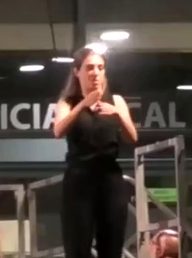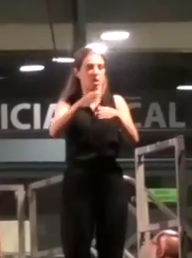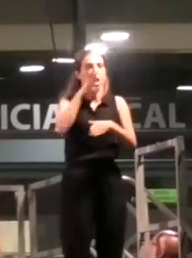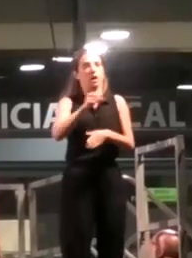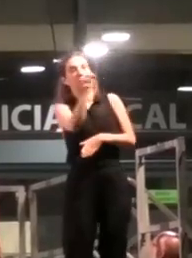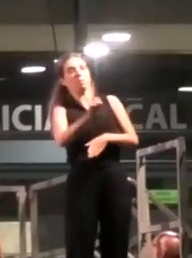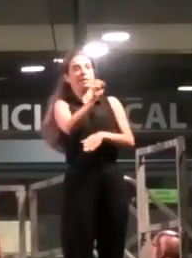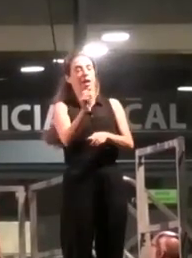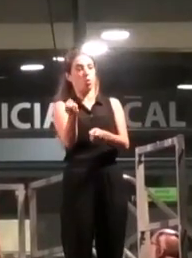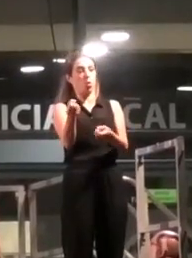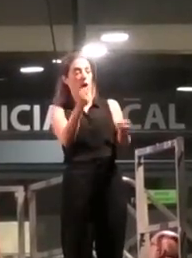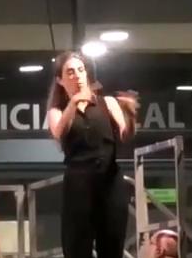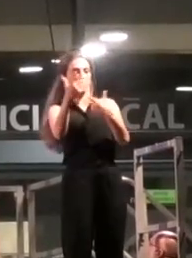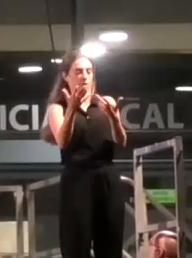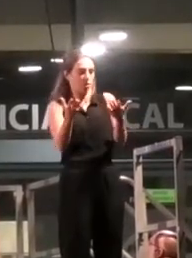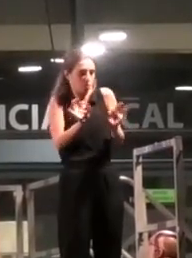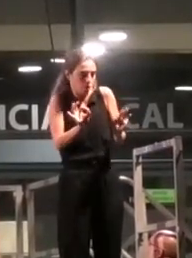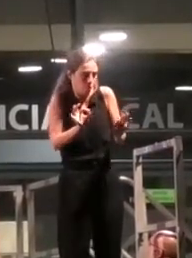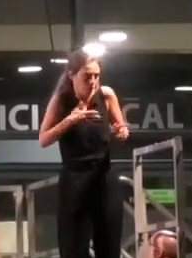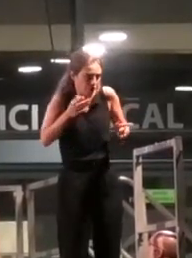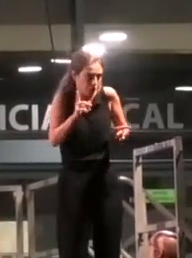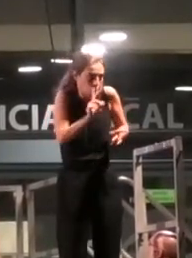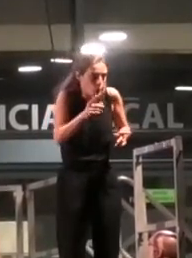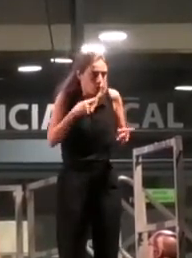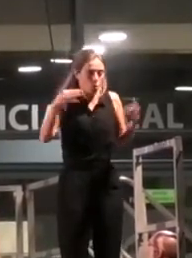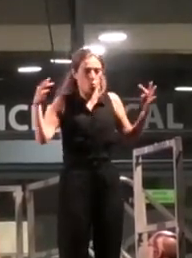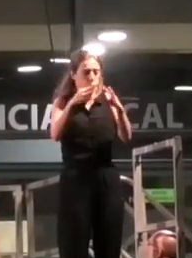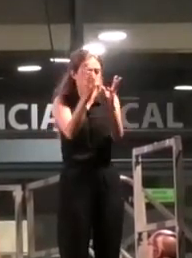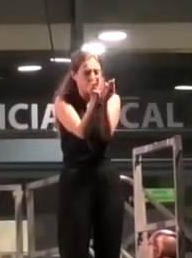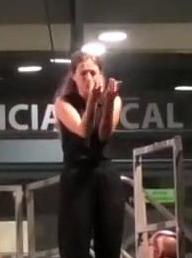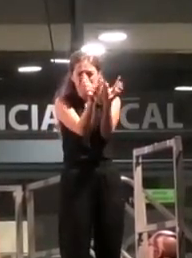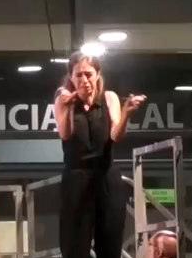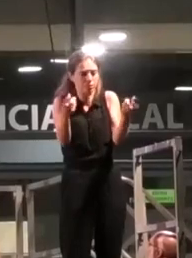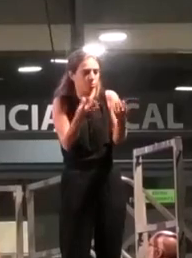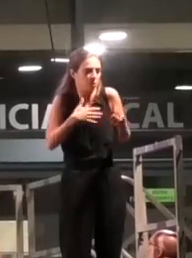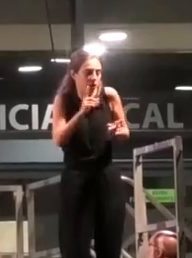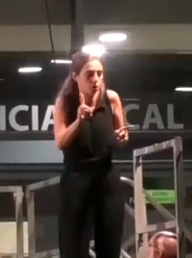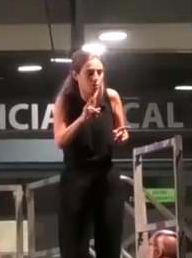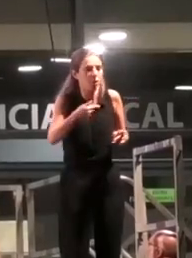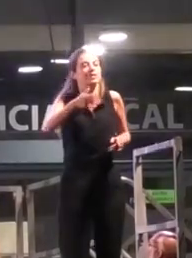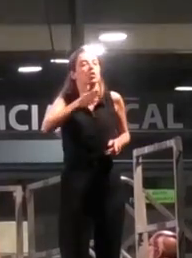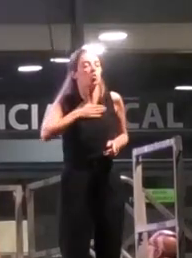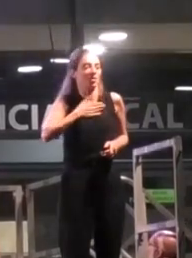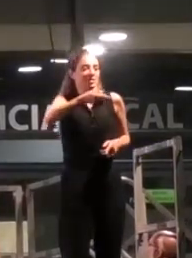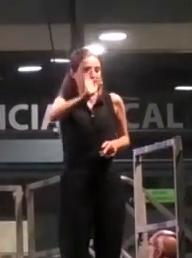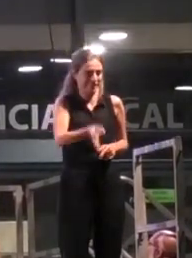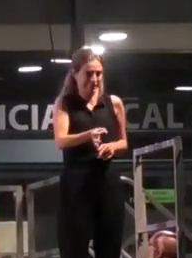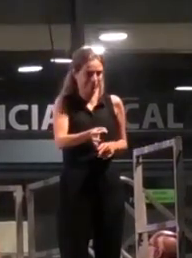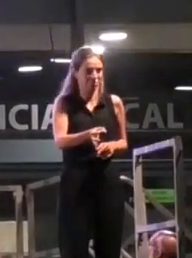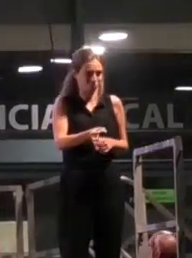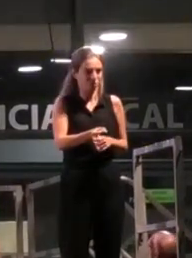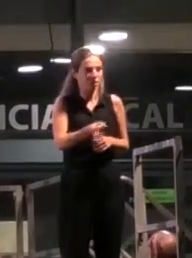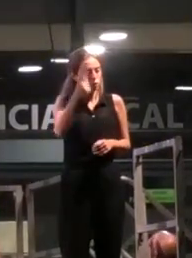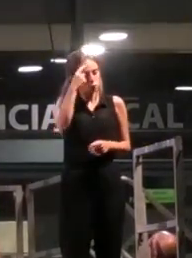espectacular. Potser no és la més multitudinària. Però és la nostra Festa Major. I creiem